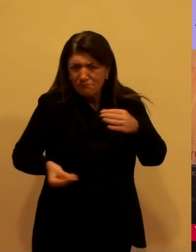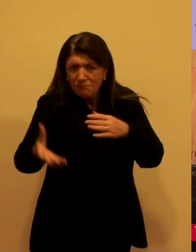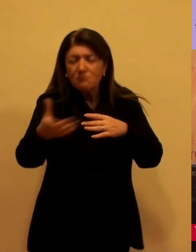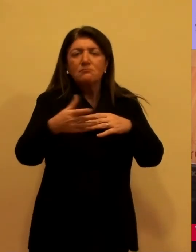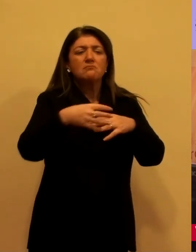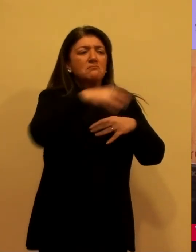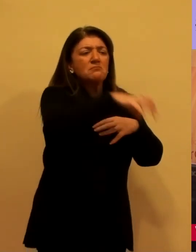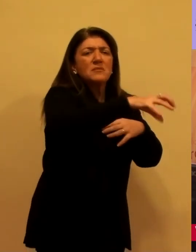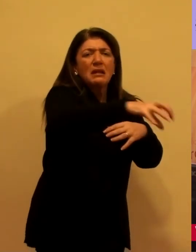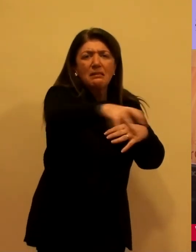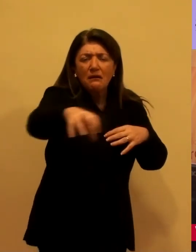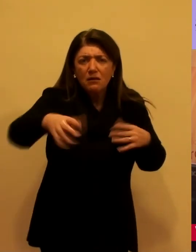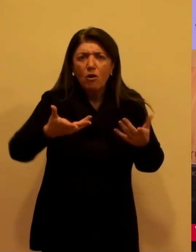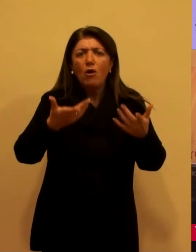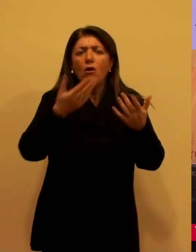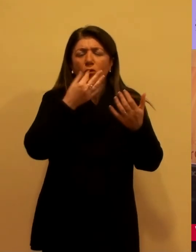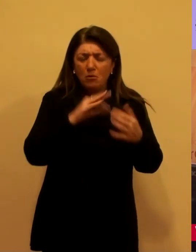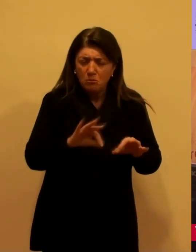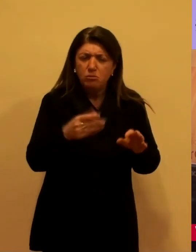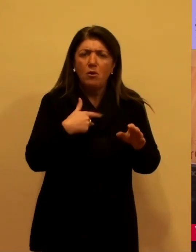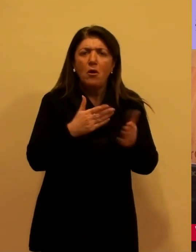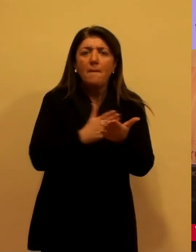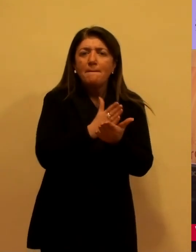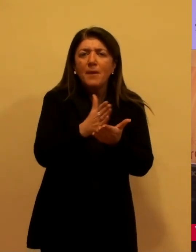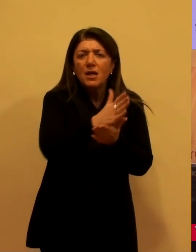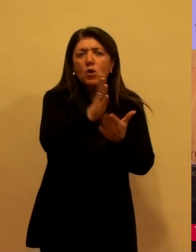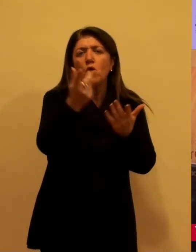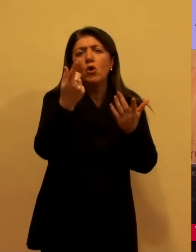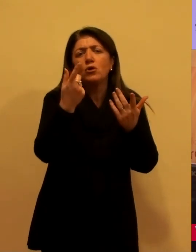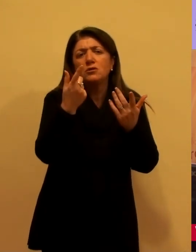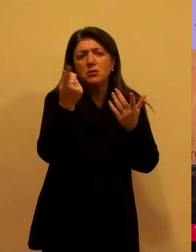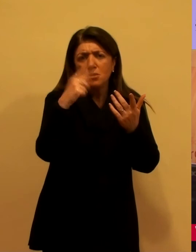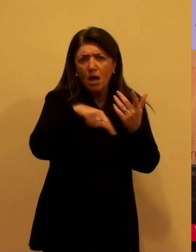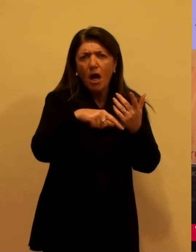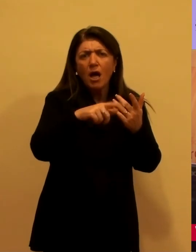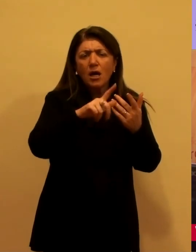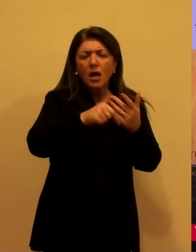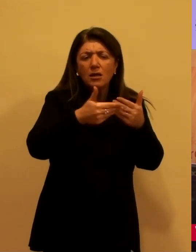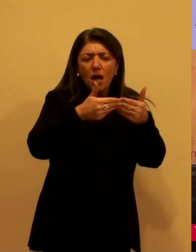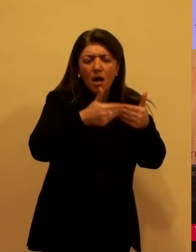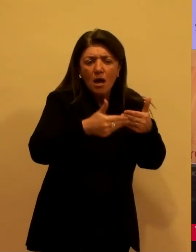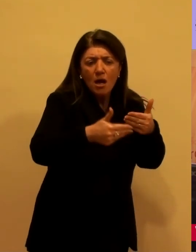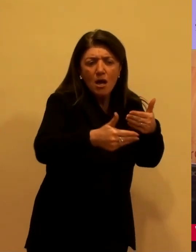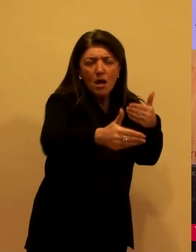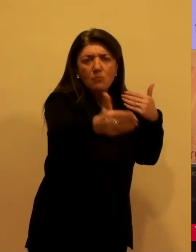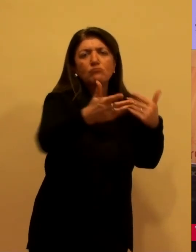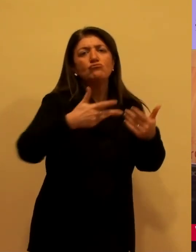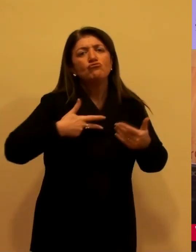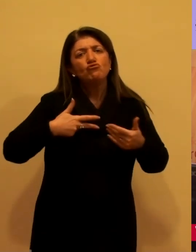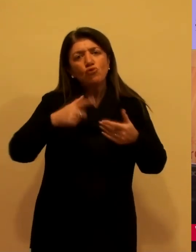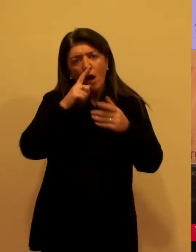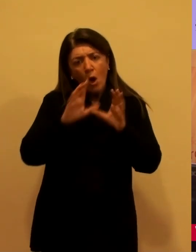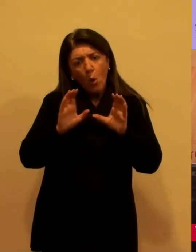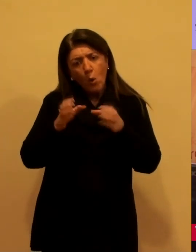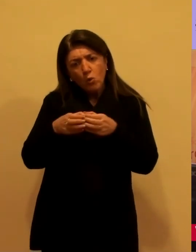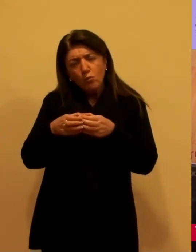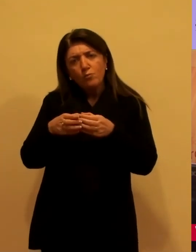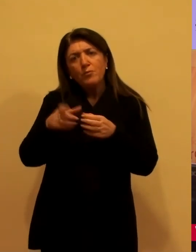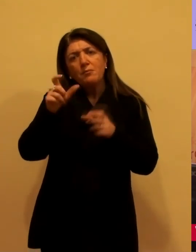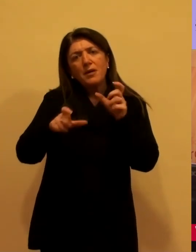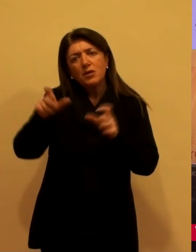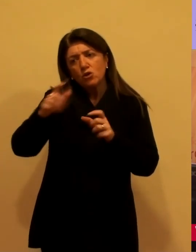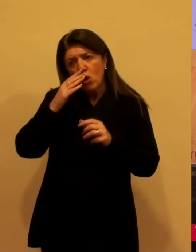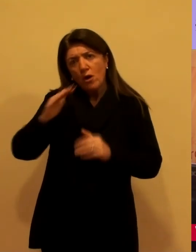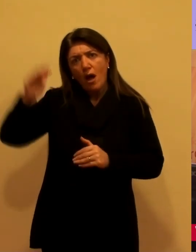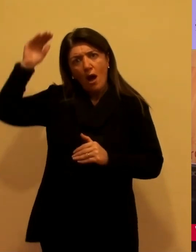riusciamo anche a svolgere dei percorsi a lunga scadenza, quindi noi abbiamo diversi gruppi di persone adulte con